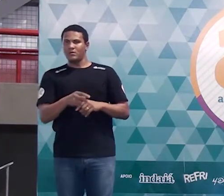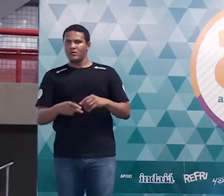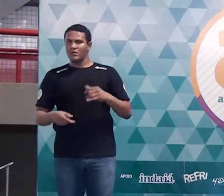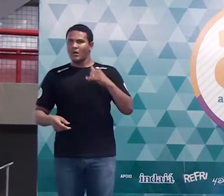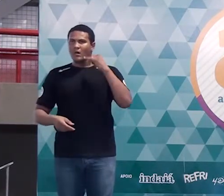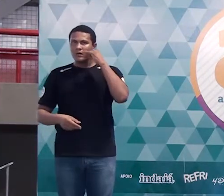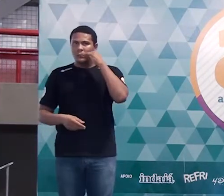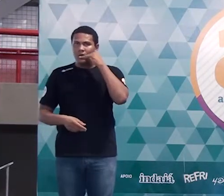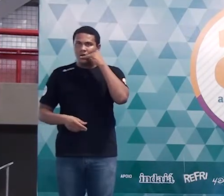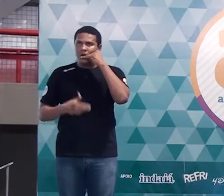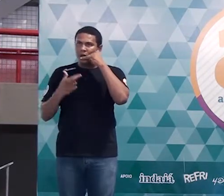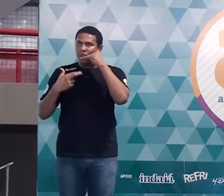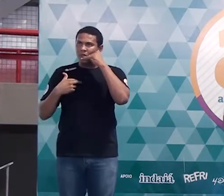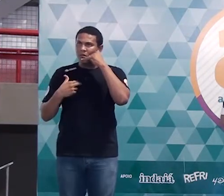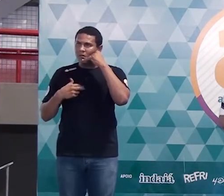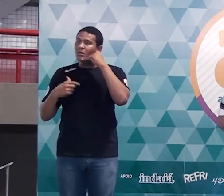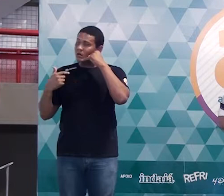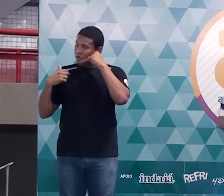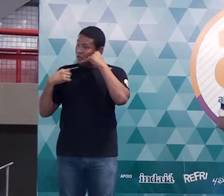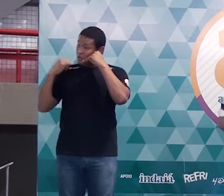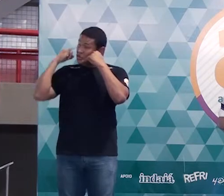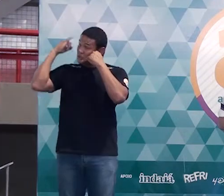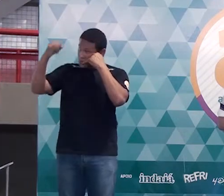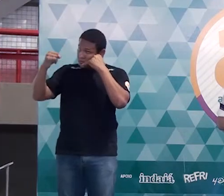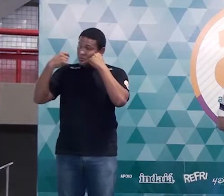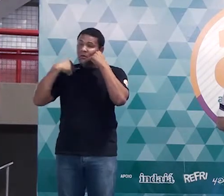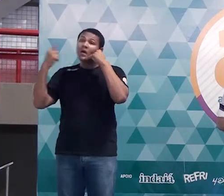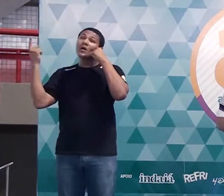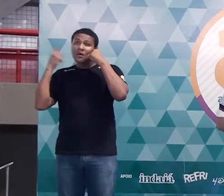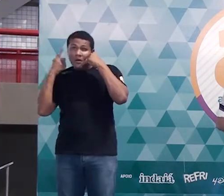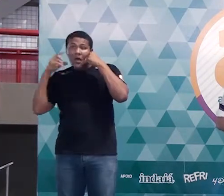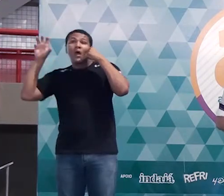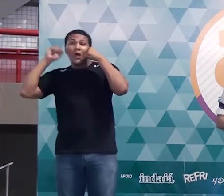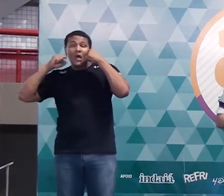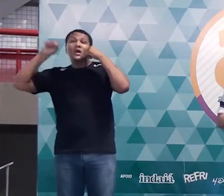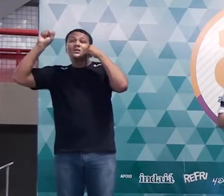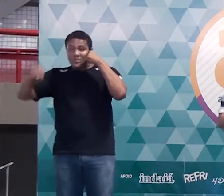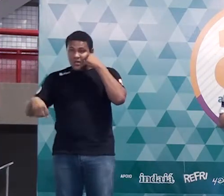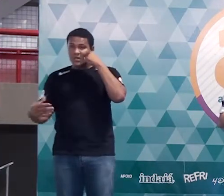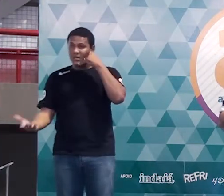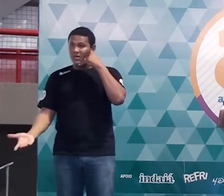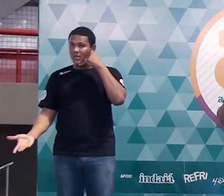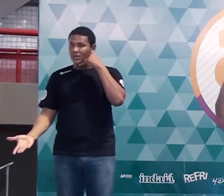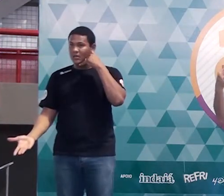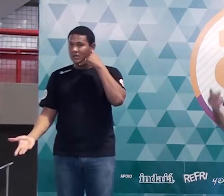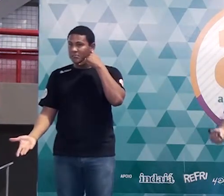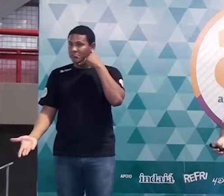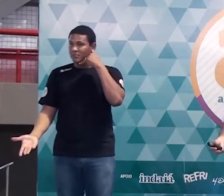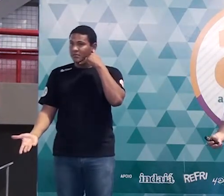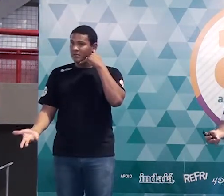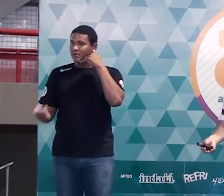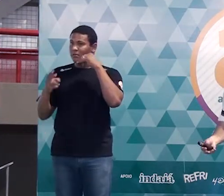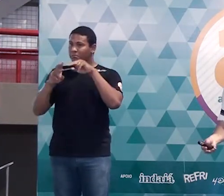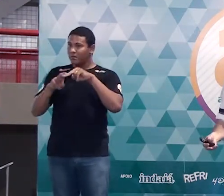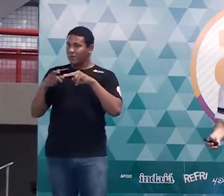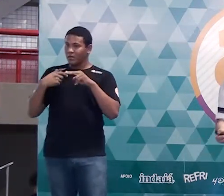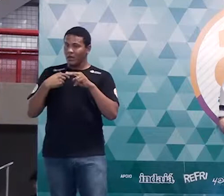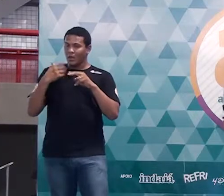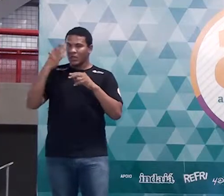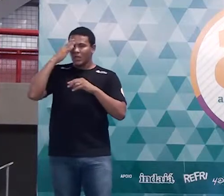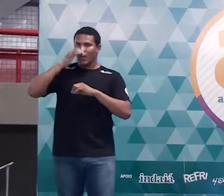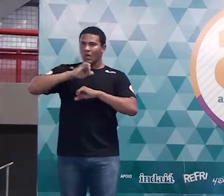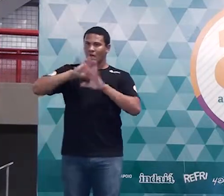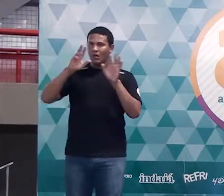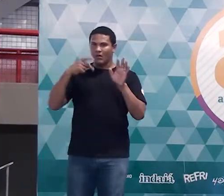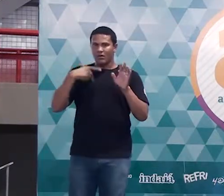ouviu. E eu estou dizendo que eu estou escutando. Olha aí, né? Quer dizer, para poder ela entender, eu